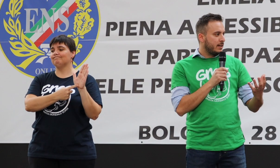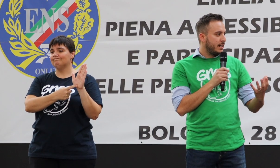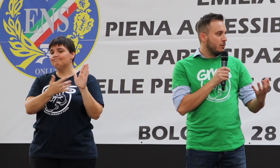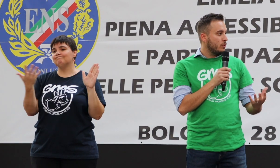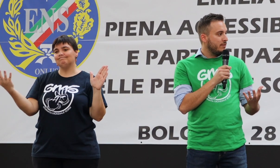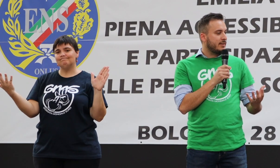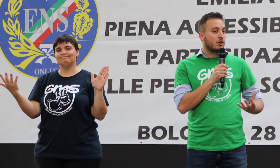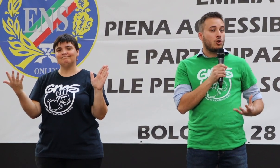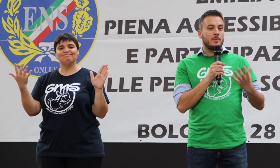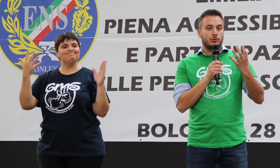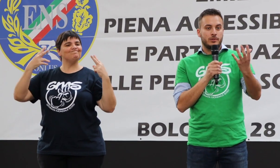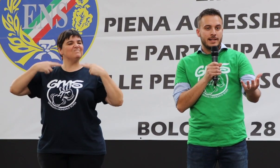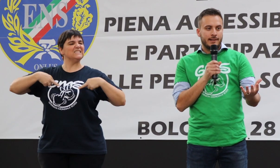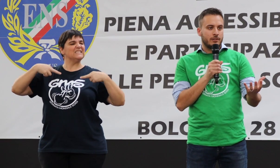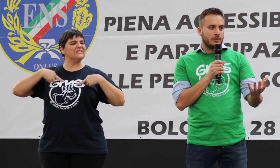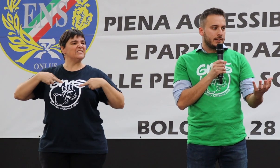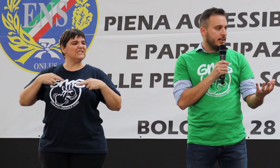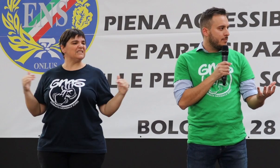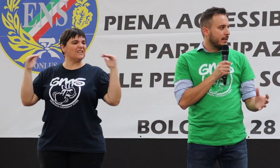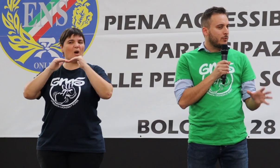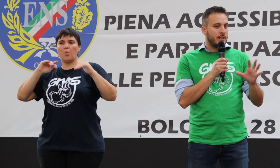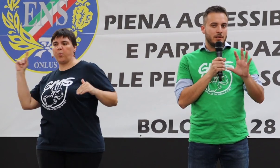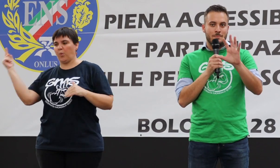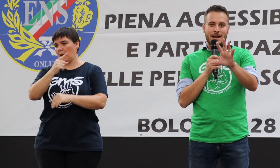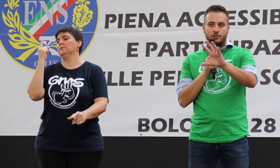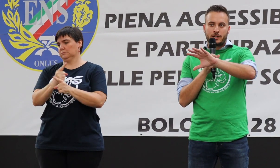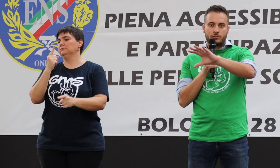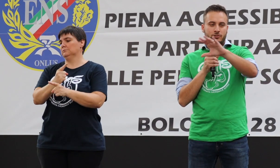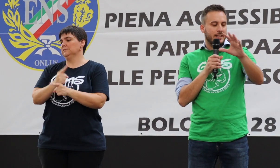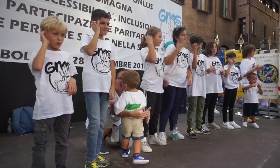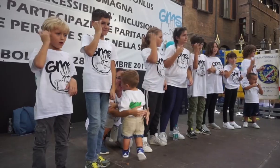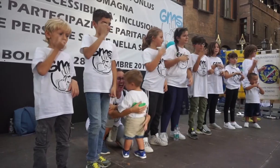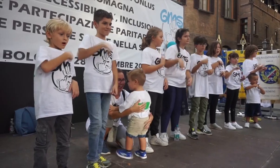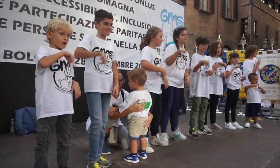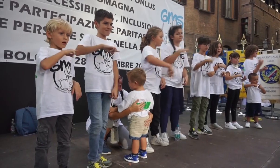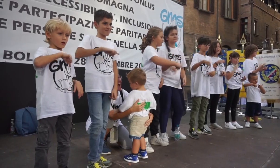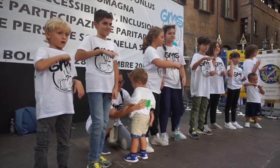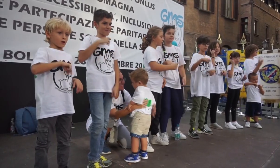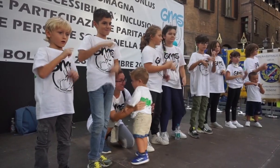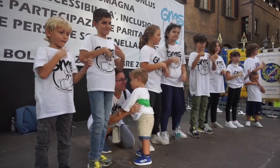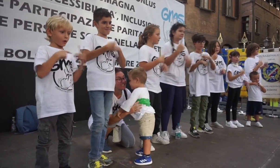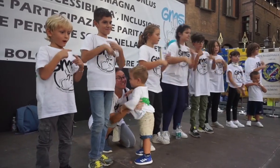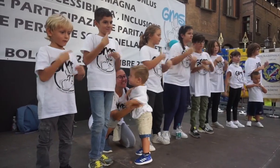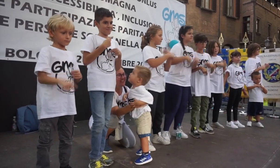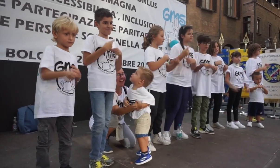Vivere una vita come tutti gli altri cittadini, perché qui immagino che non si stia. Siamo orgogliosi della lingua dei